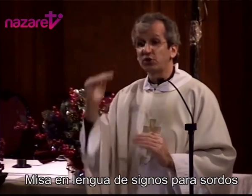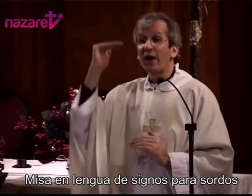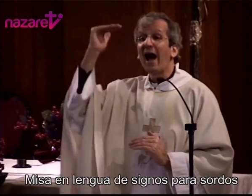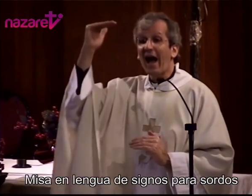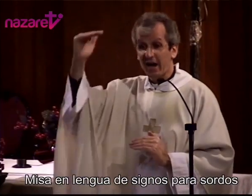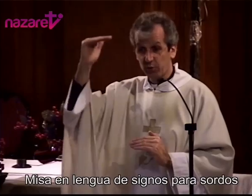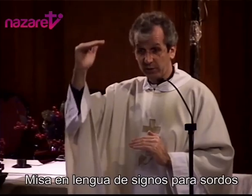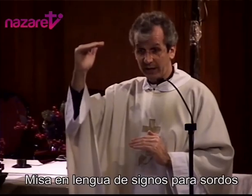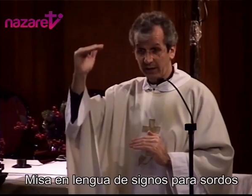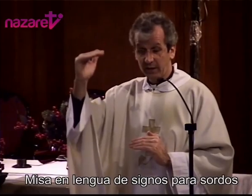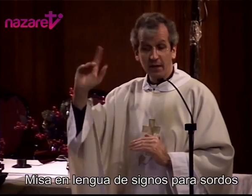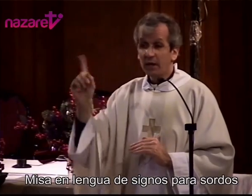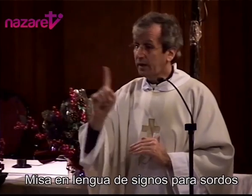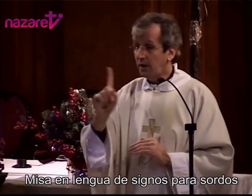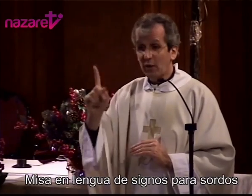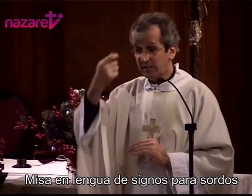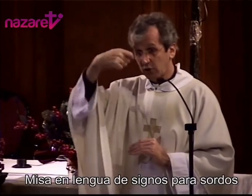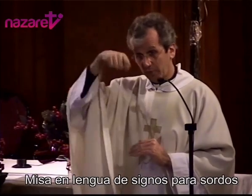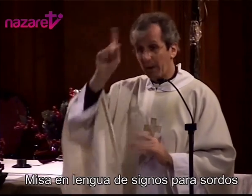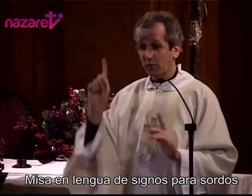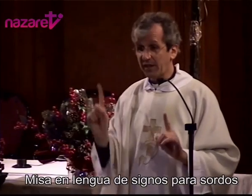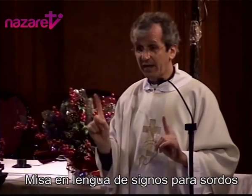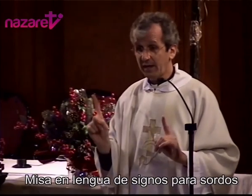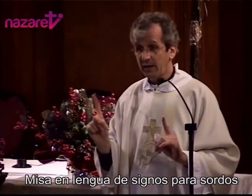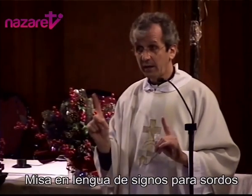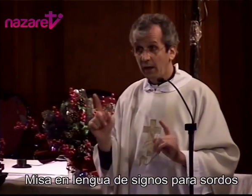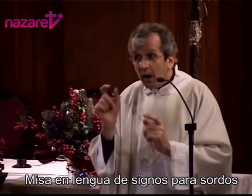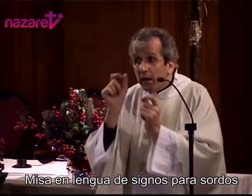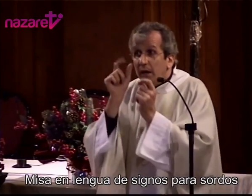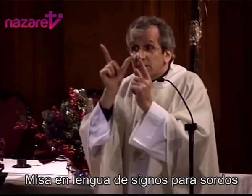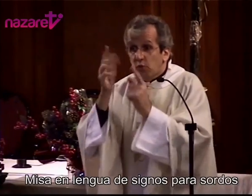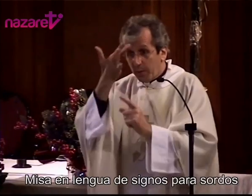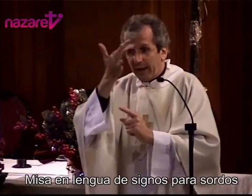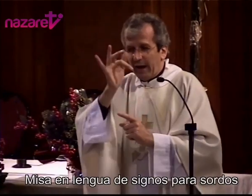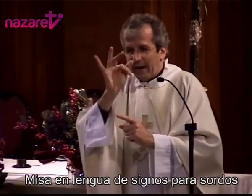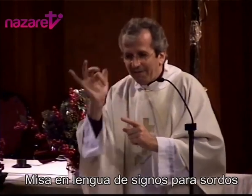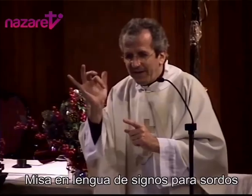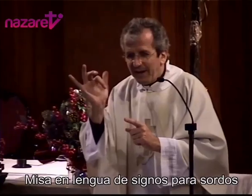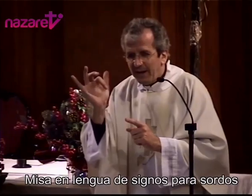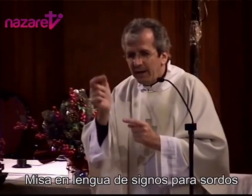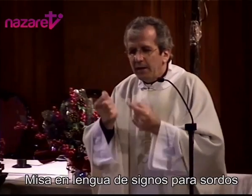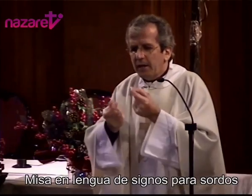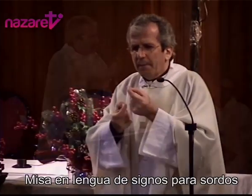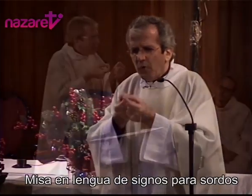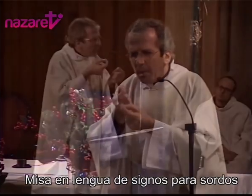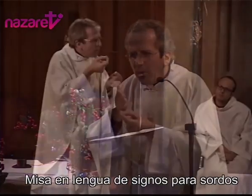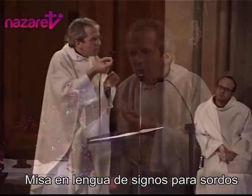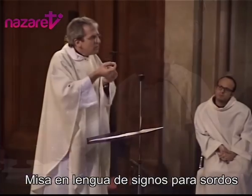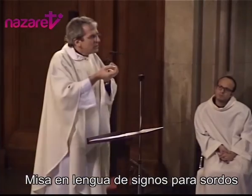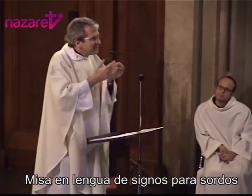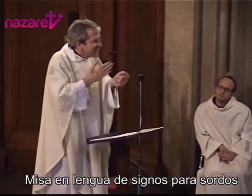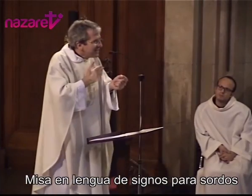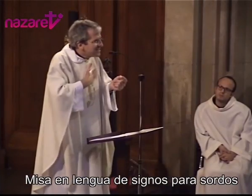una persona adulta que no ha sido bautizada, que descubre la fe y que poco a